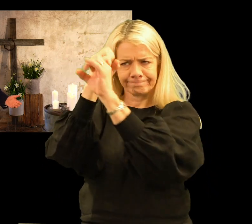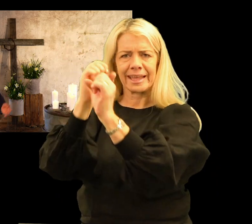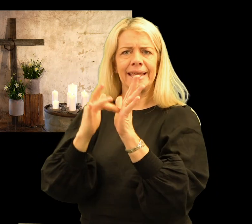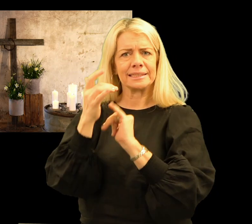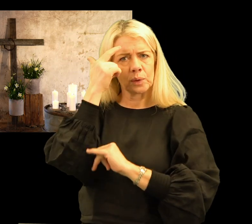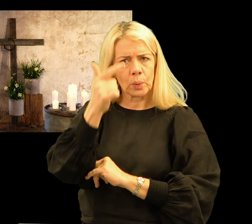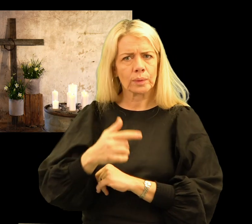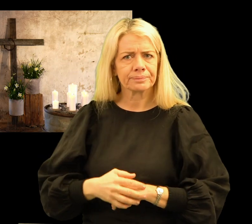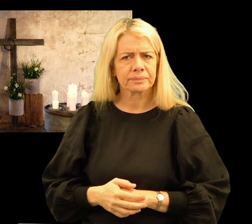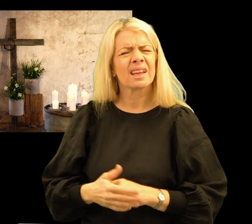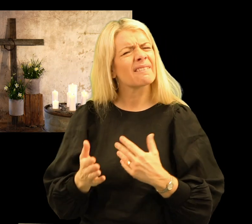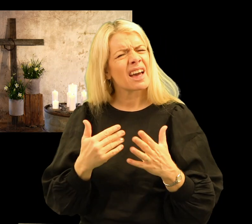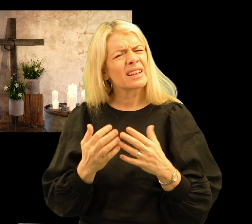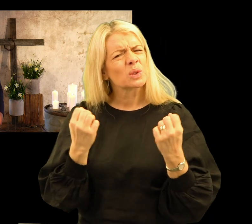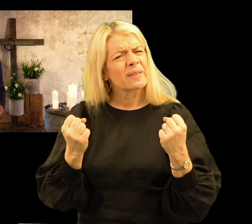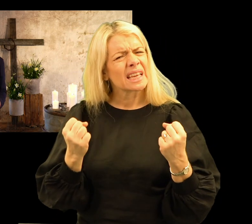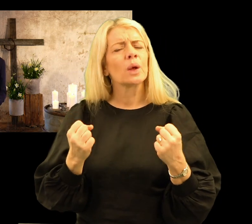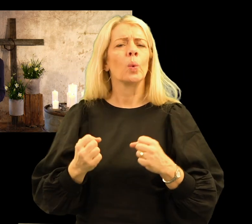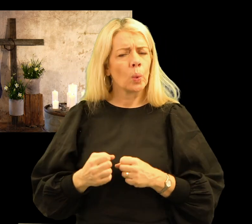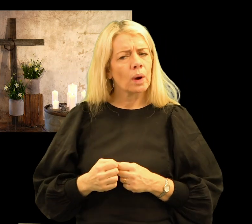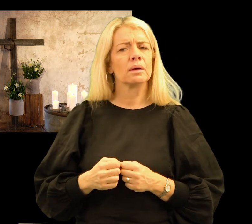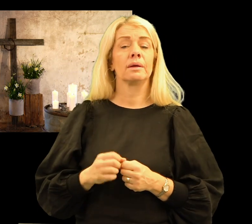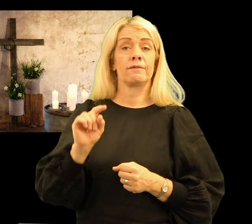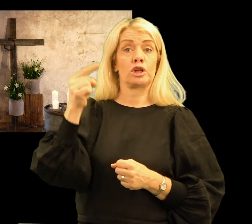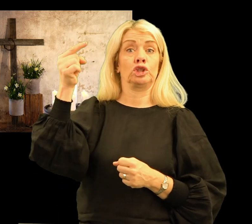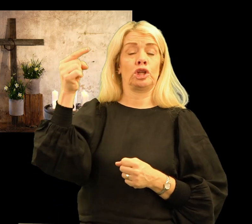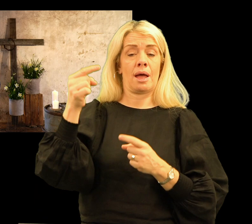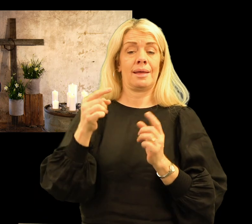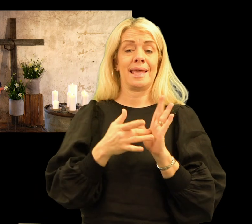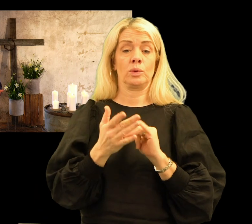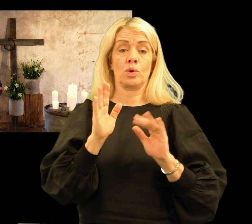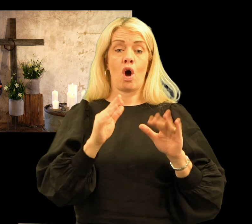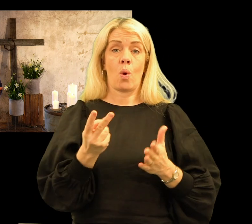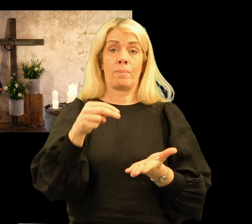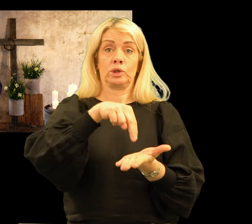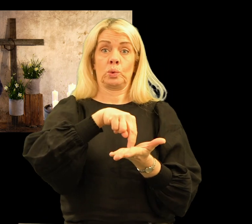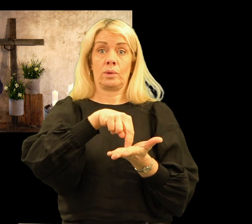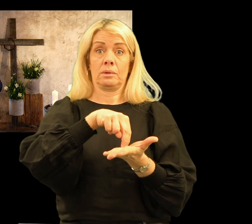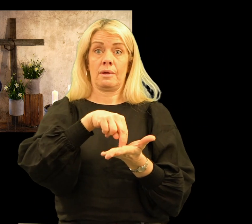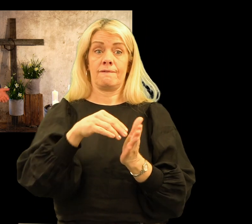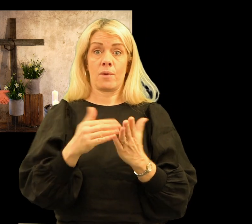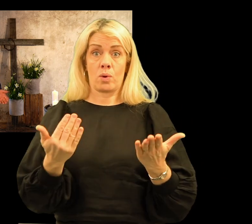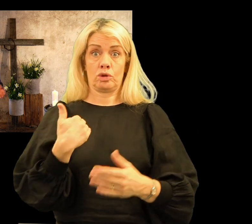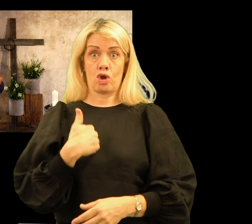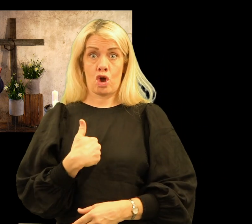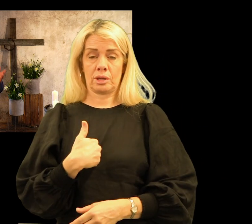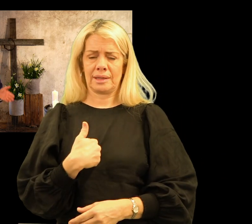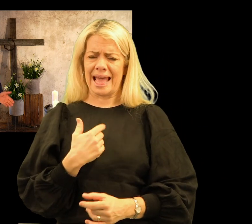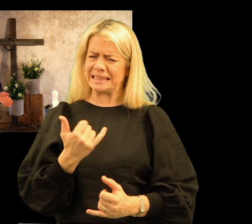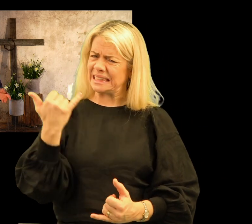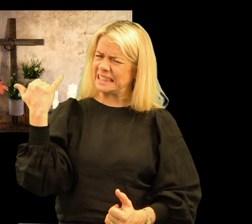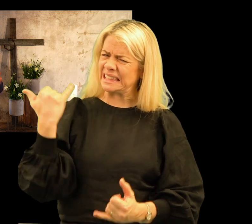Varför är då det här så oerhört viktigt? Jo, för det första är Jesu uppståndelse från de döda det slutgiltiga,